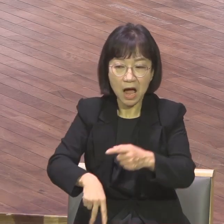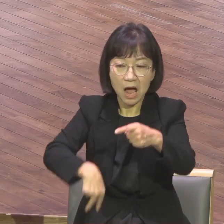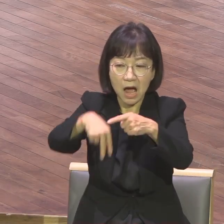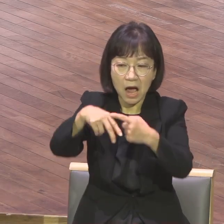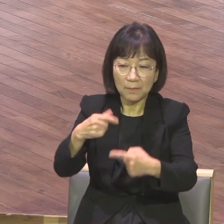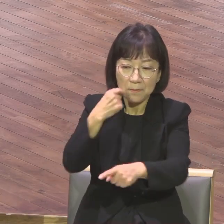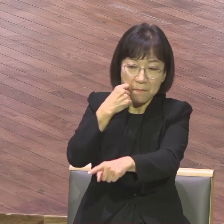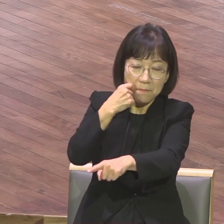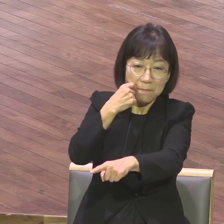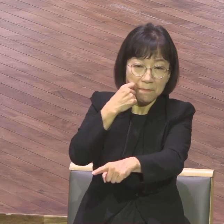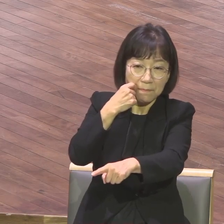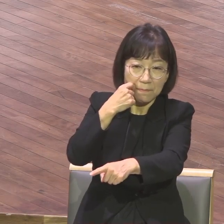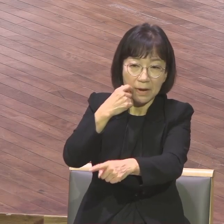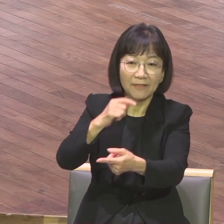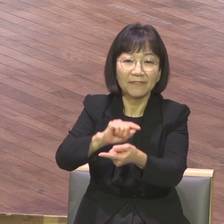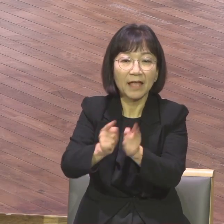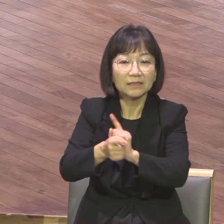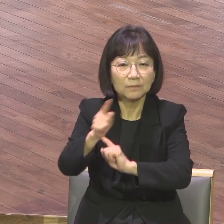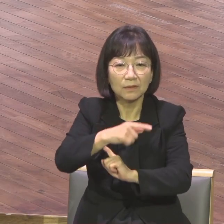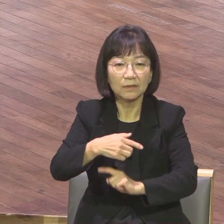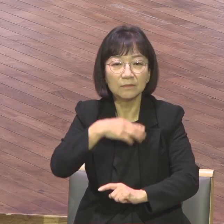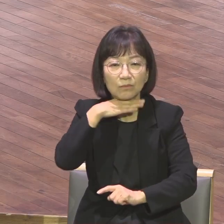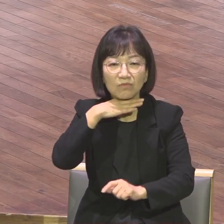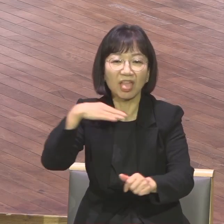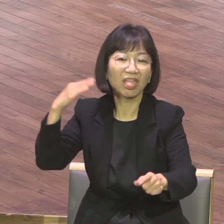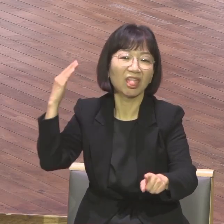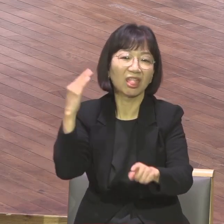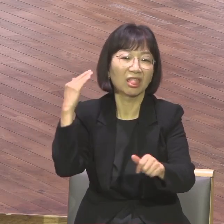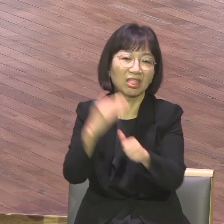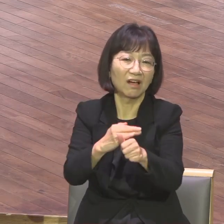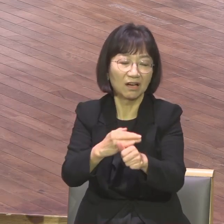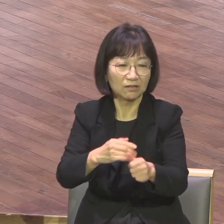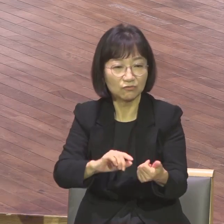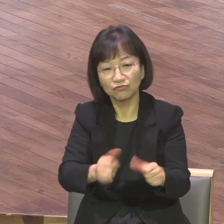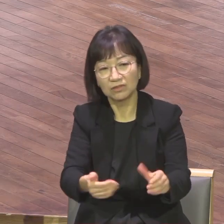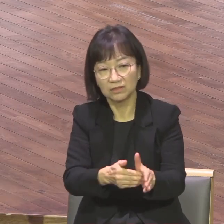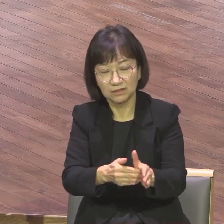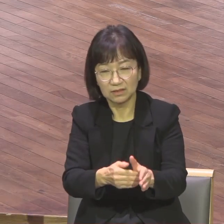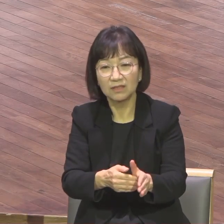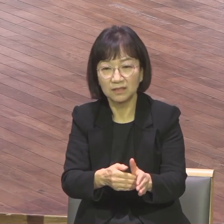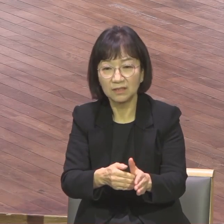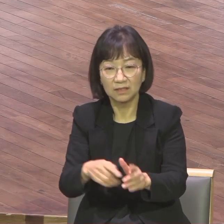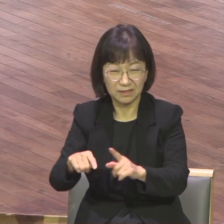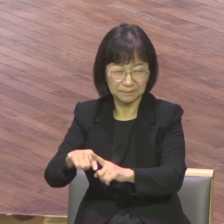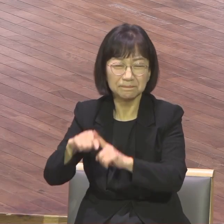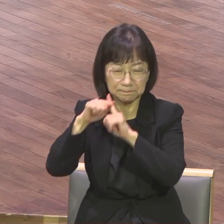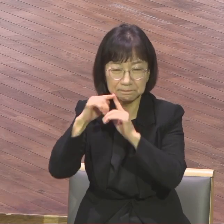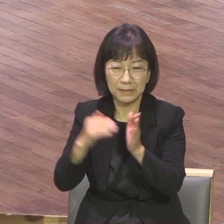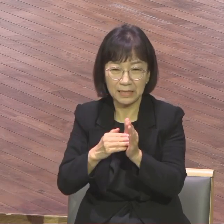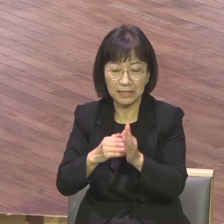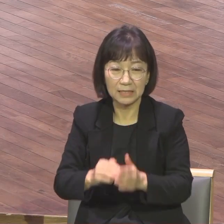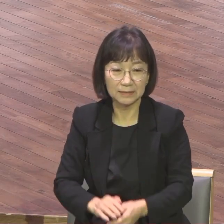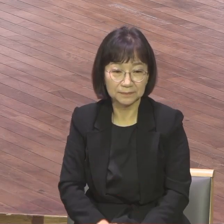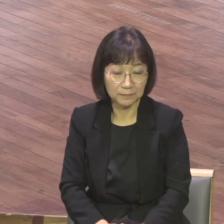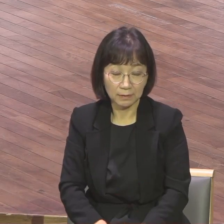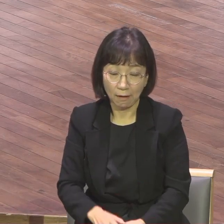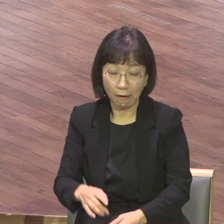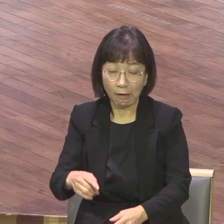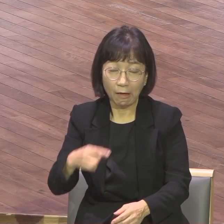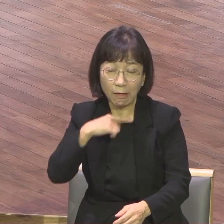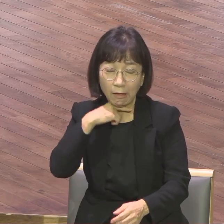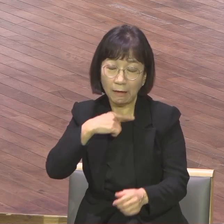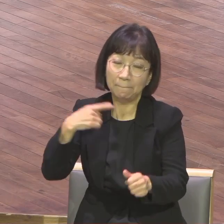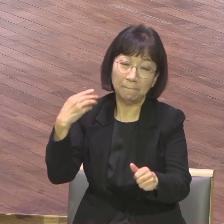십자가 처형 안 당하고 참수형 당했어요. 목이 잘린 참수형. 그거 간단하잖아요. 그냥 순간으로